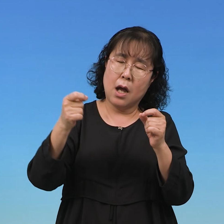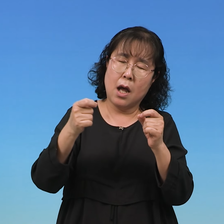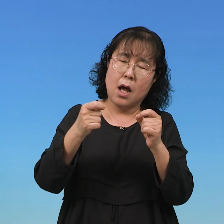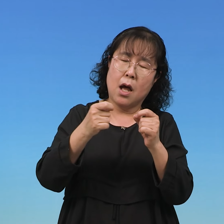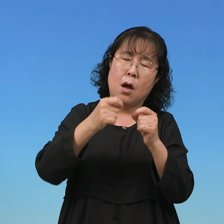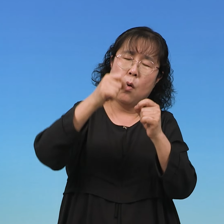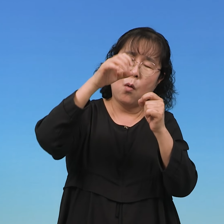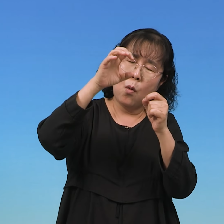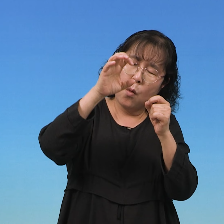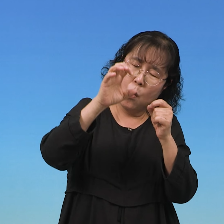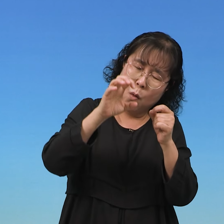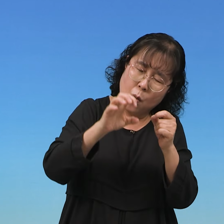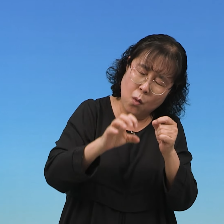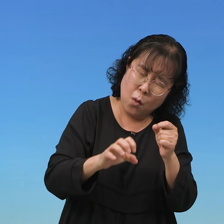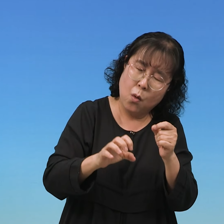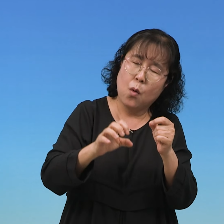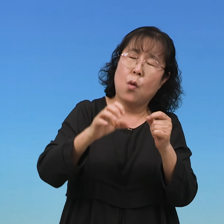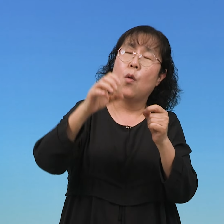물가로